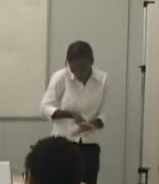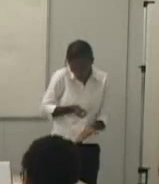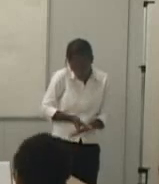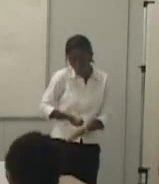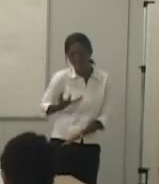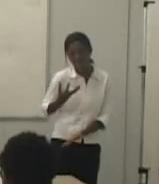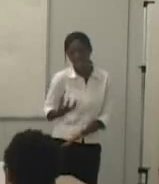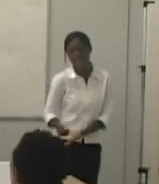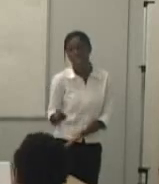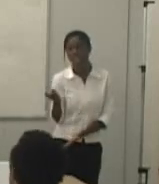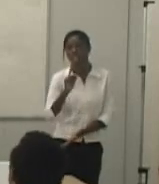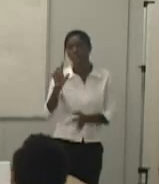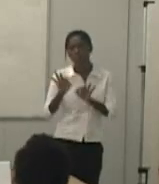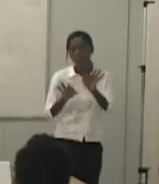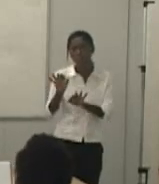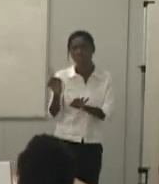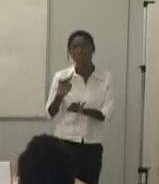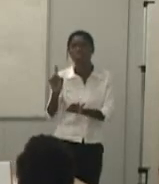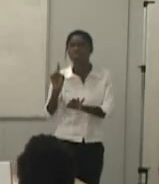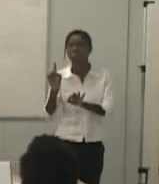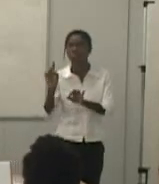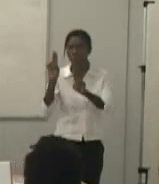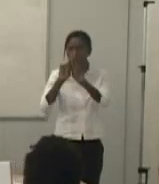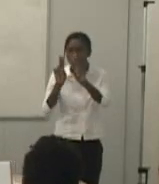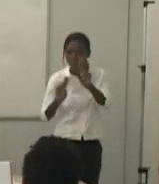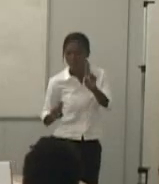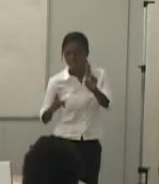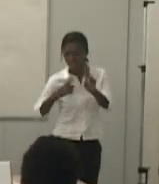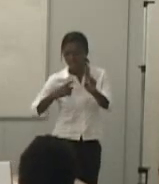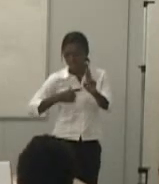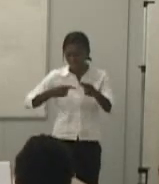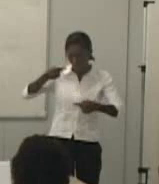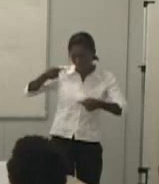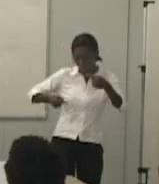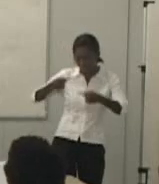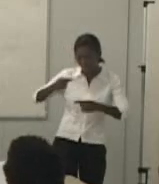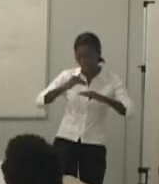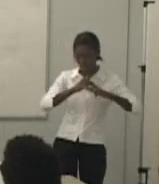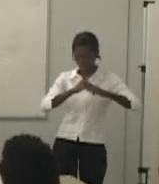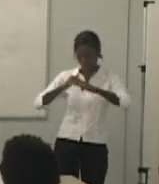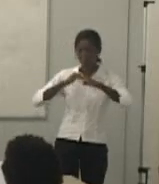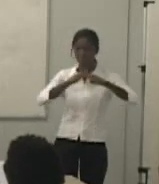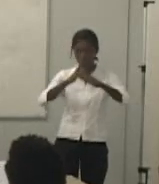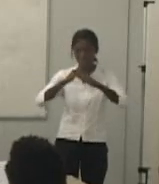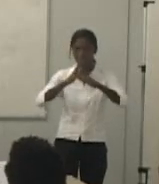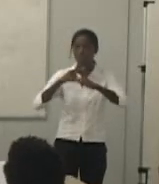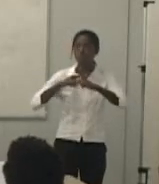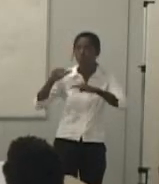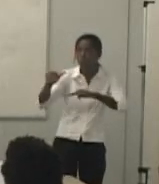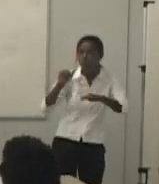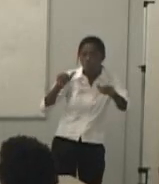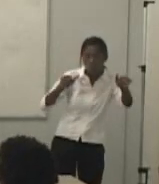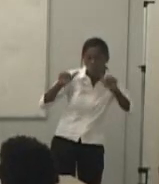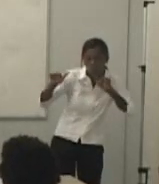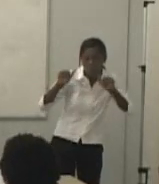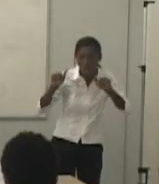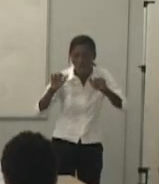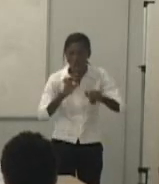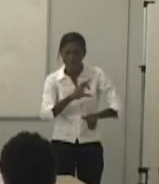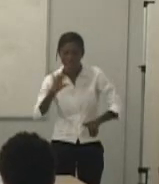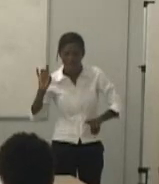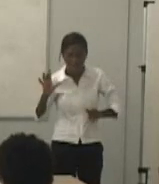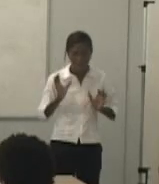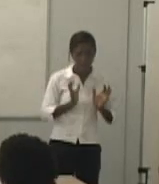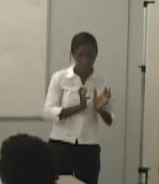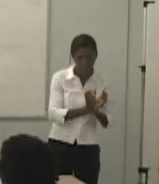foi feito da UFRJ da maneira mais democrática possível fez-se uma chamada e cada unidade apresentou aquilo que ela